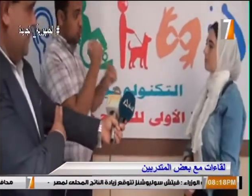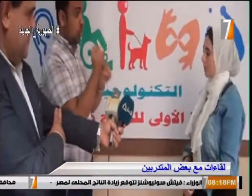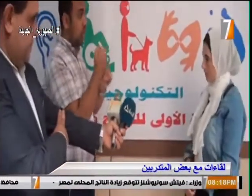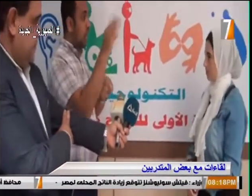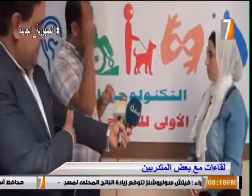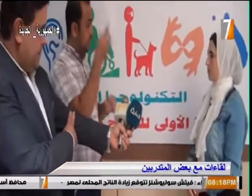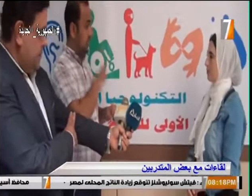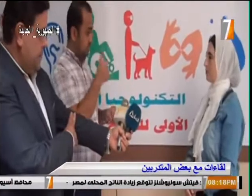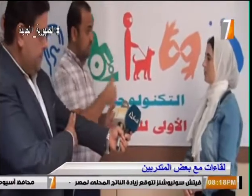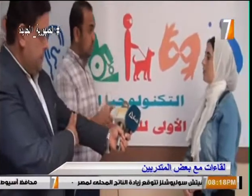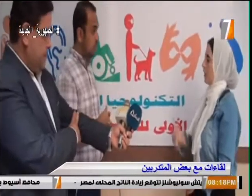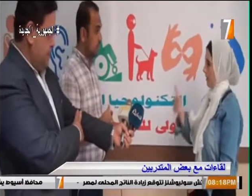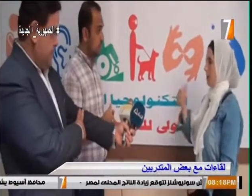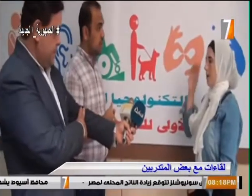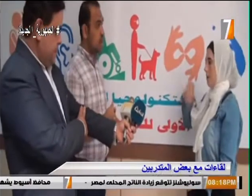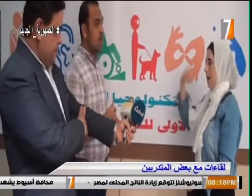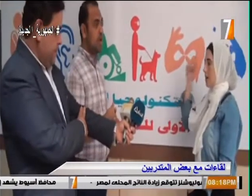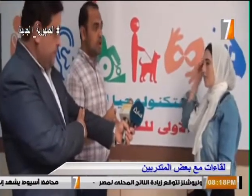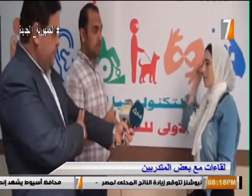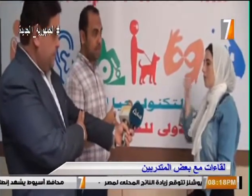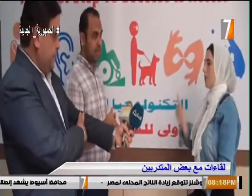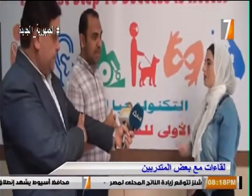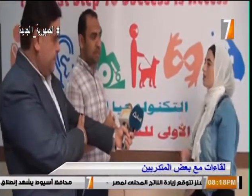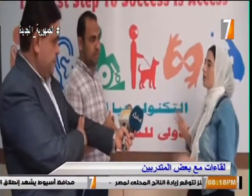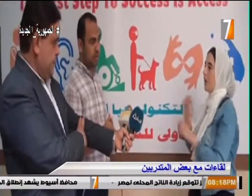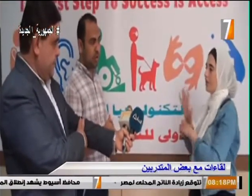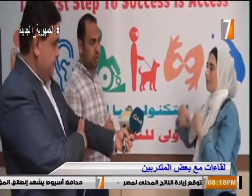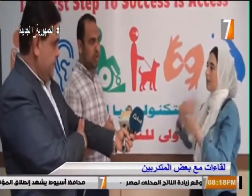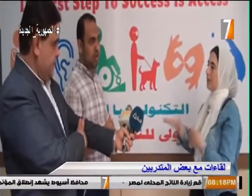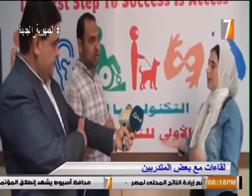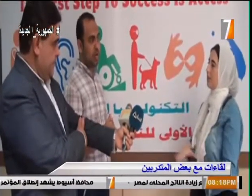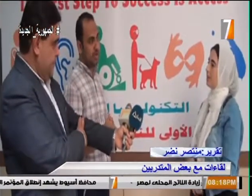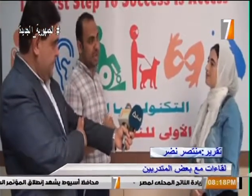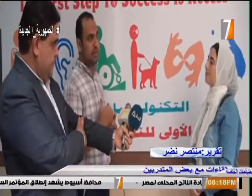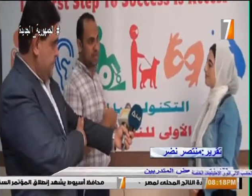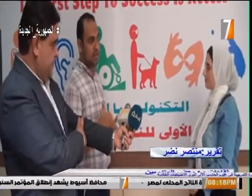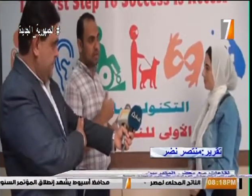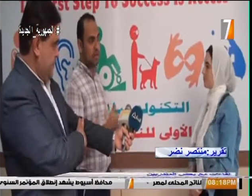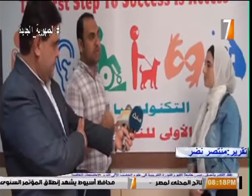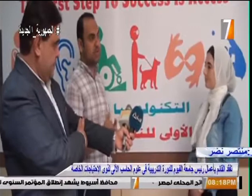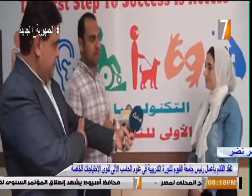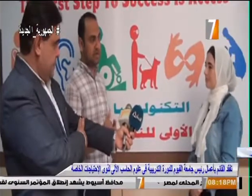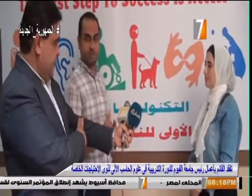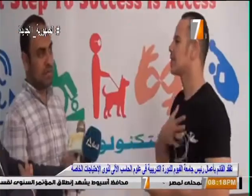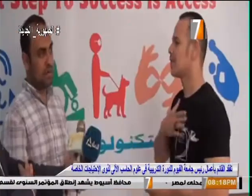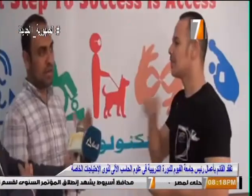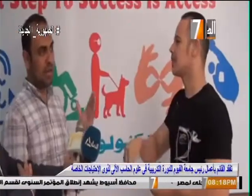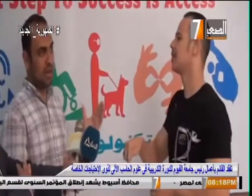الشغل هيفيدك تمام؟ بعد كده ما تفهم ان شاء الله هتعلم بعد كده الطلبه كمان اللي زيها. بره الجامعه